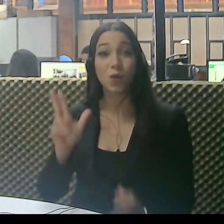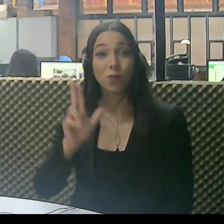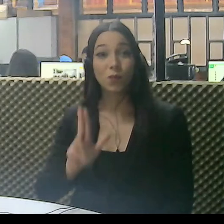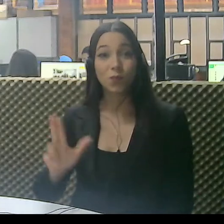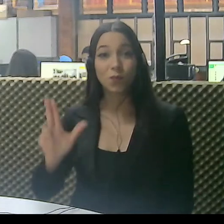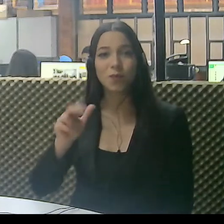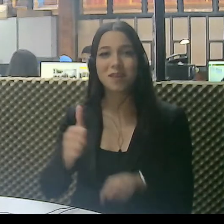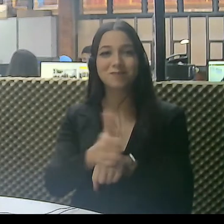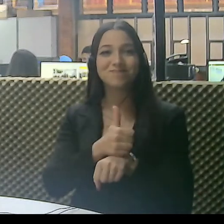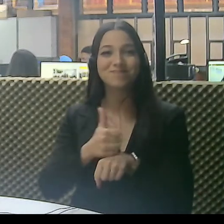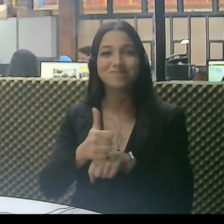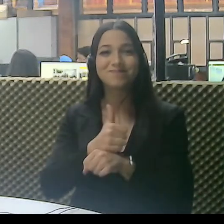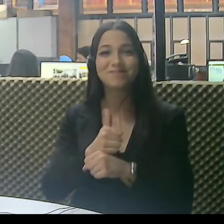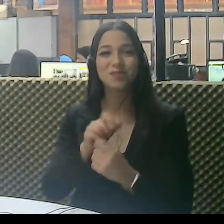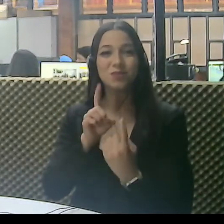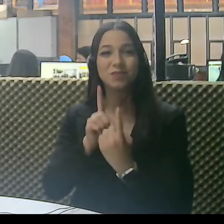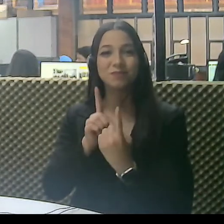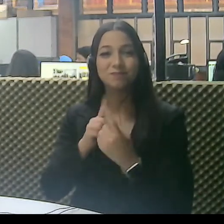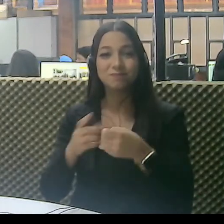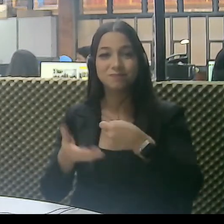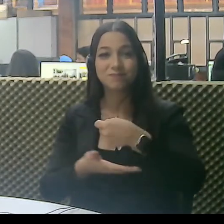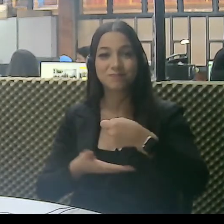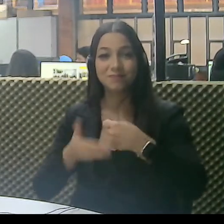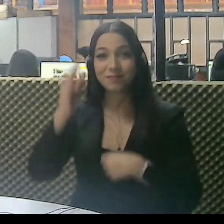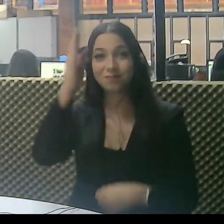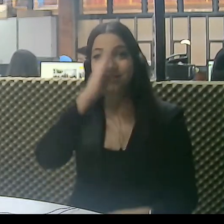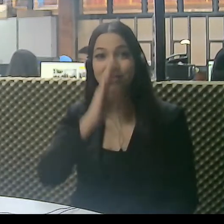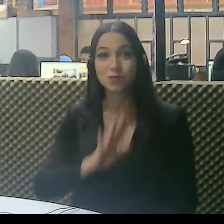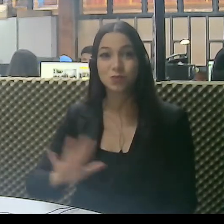Uberlândia tem a melhor atenção primária do Brasil.